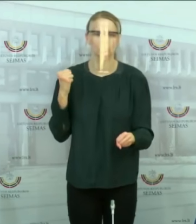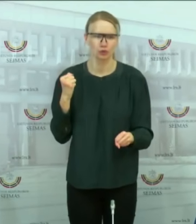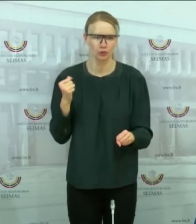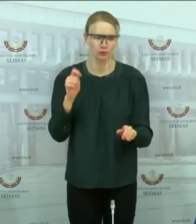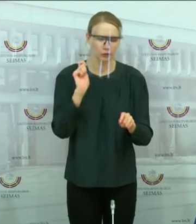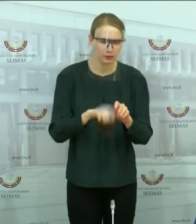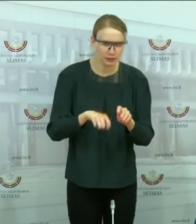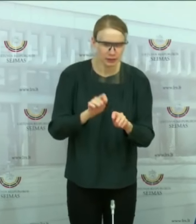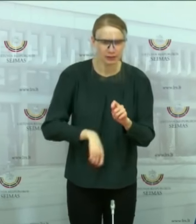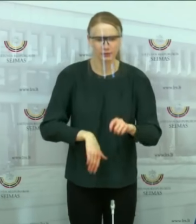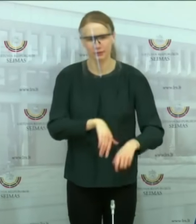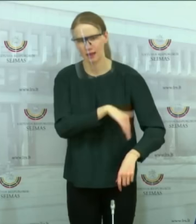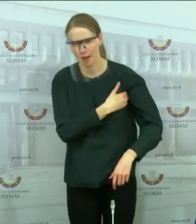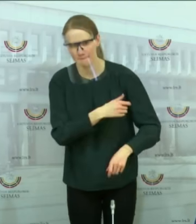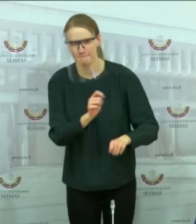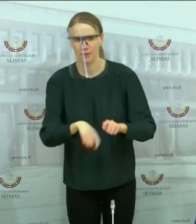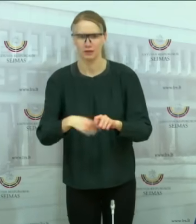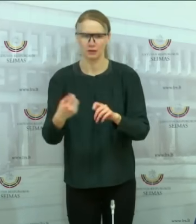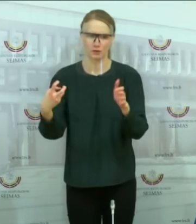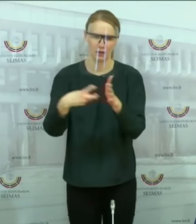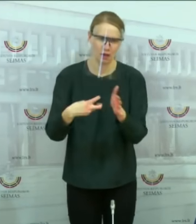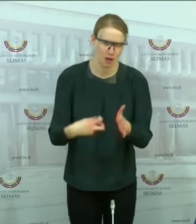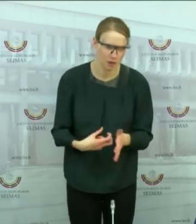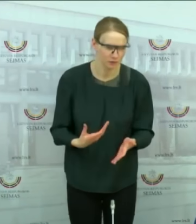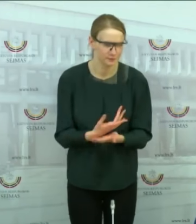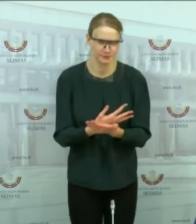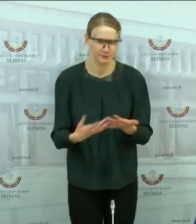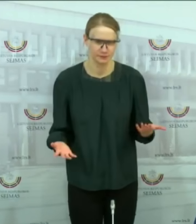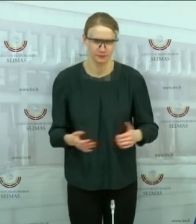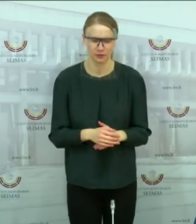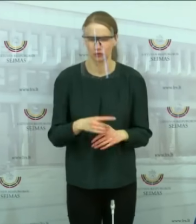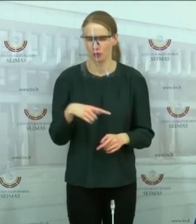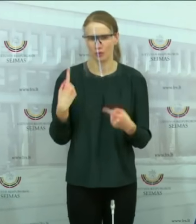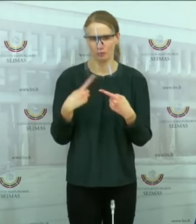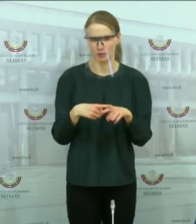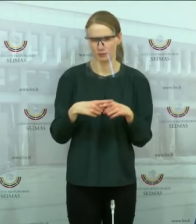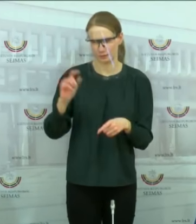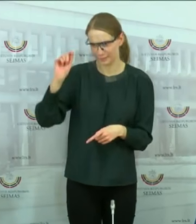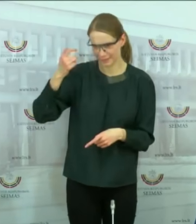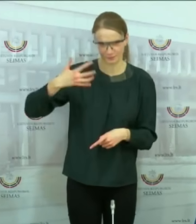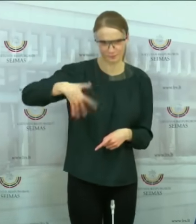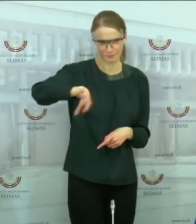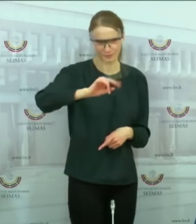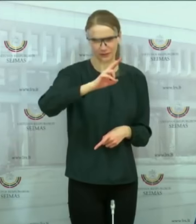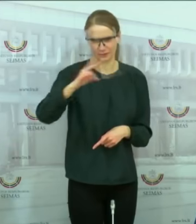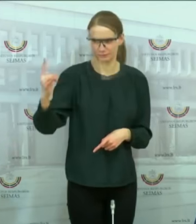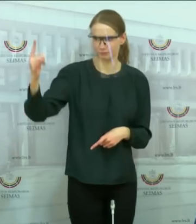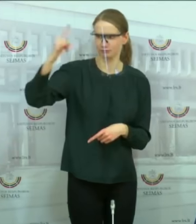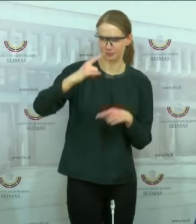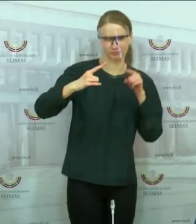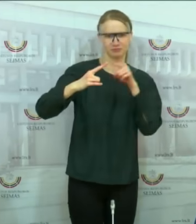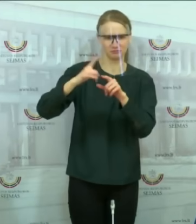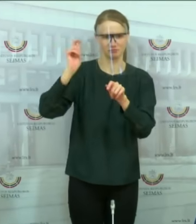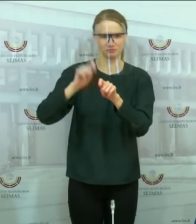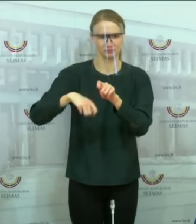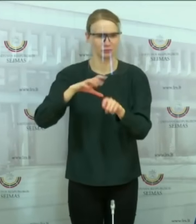tikrinimas, ir registravimas ir kiti dalykai. Tai dar prisimenam, kaip tas viskas vyko, tai bent jau